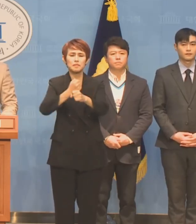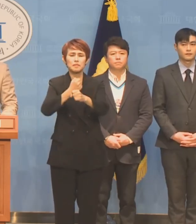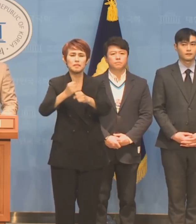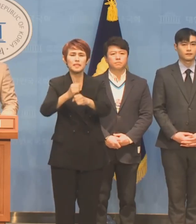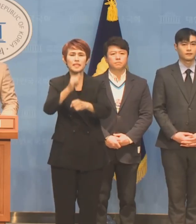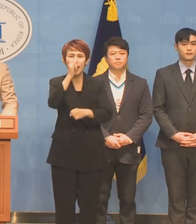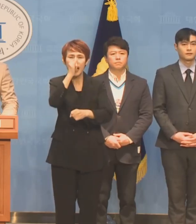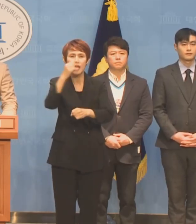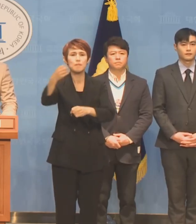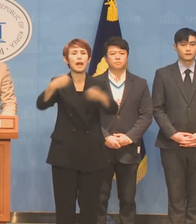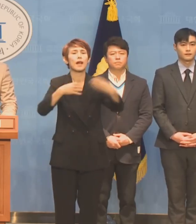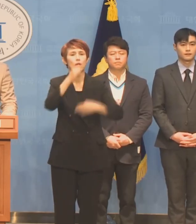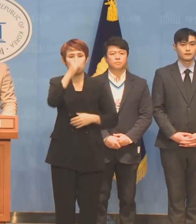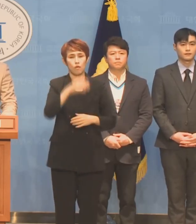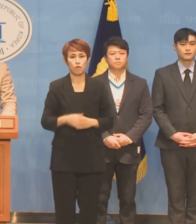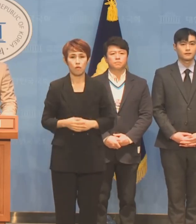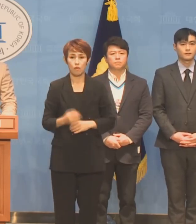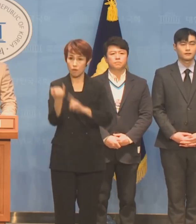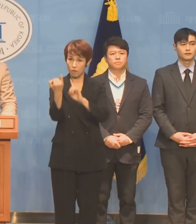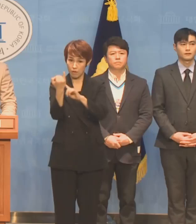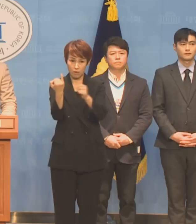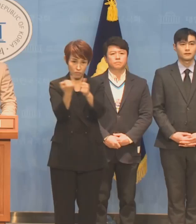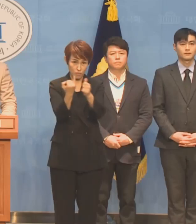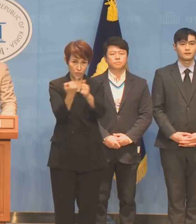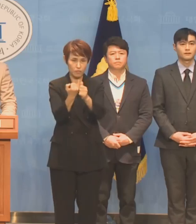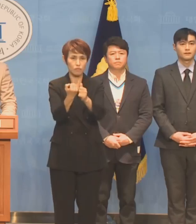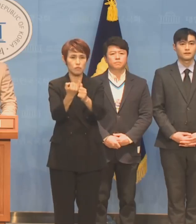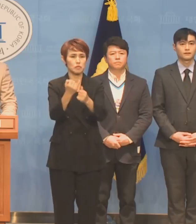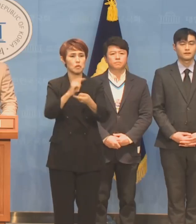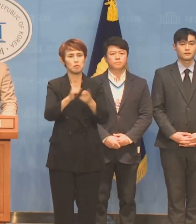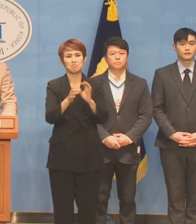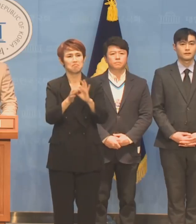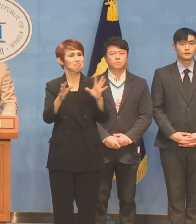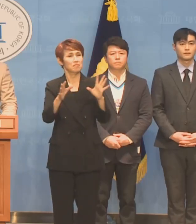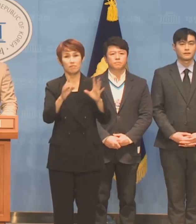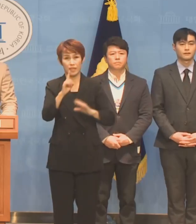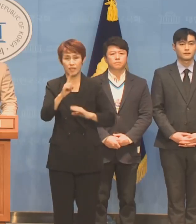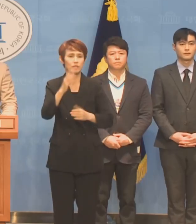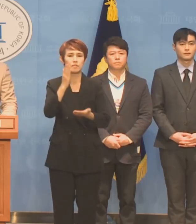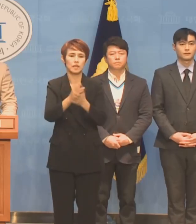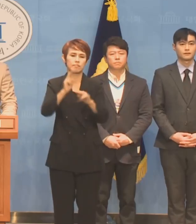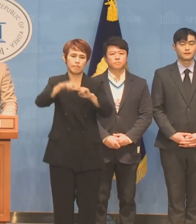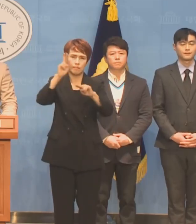나옵니다. 정계선 후보는 이해 충돌의 논란에 사과하고 사퇴하십시오.